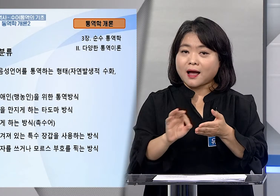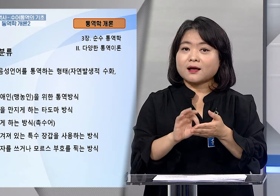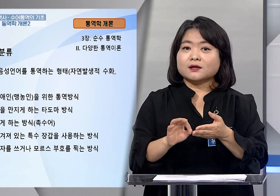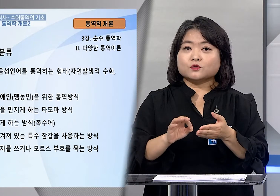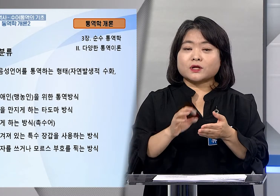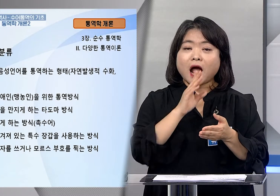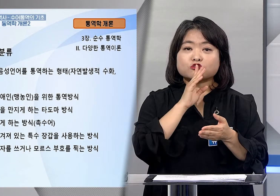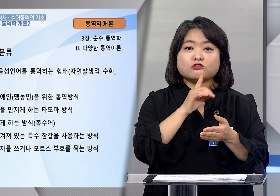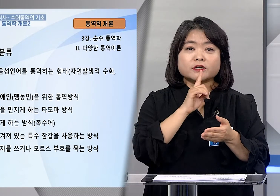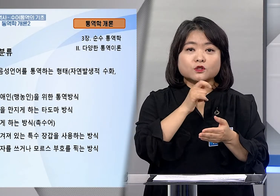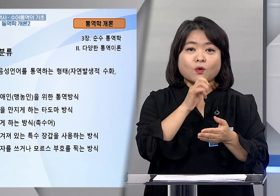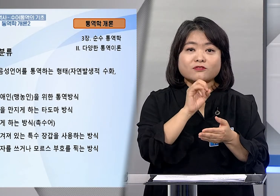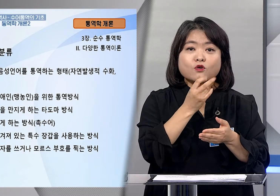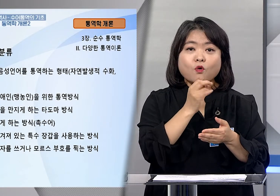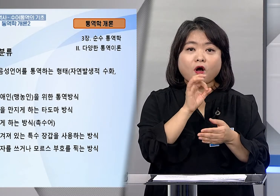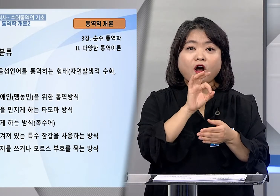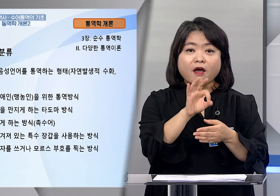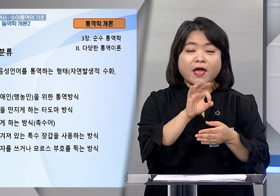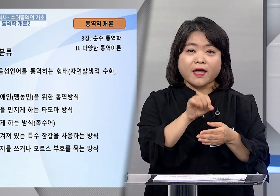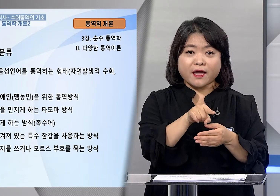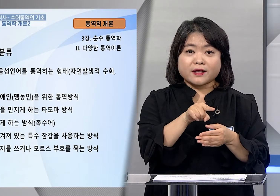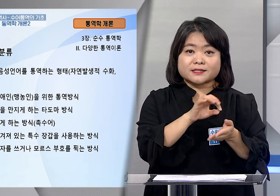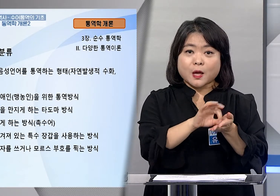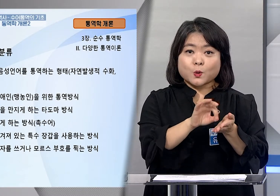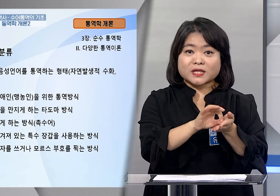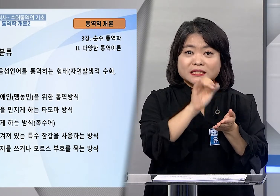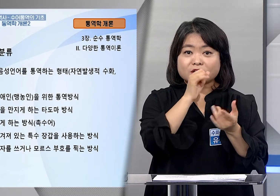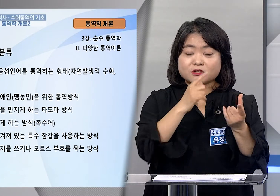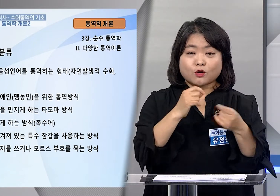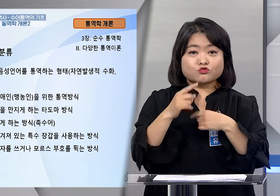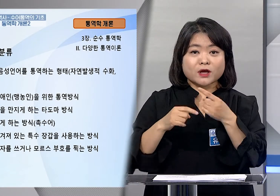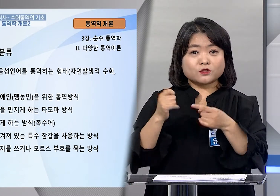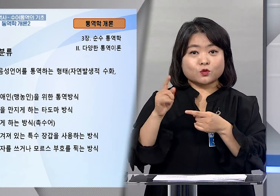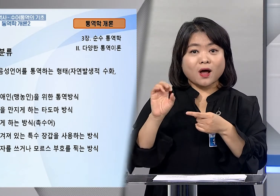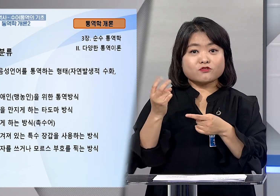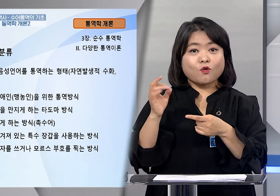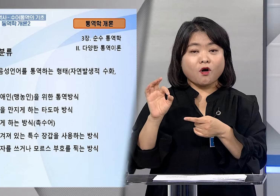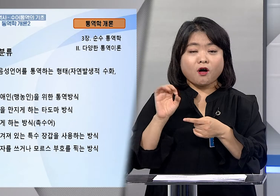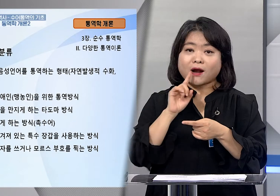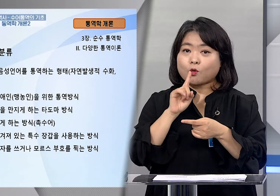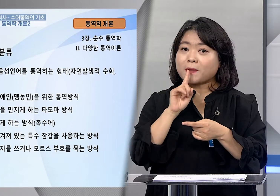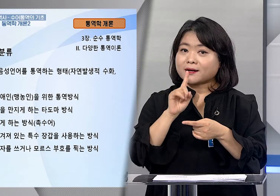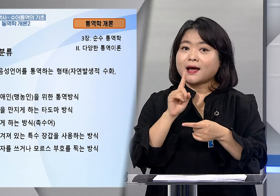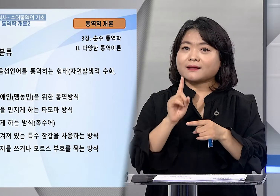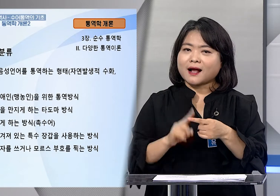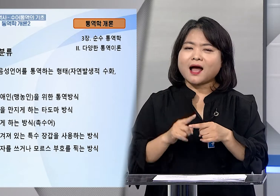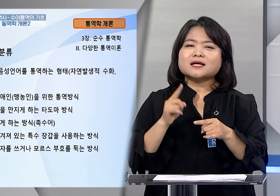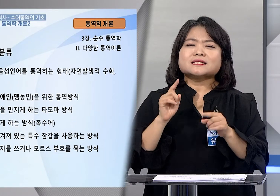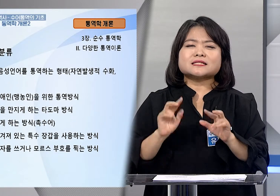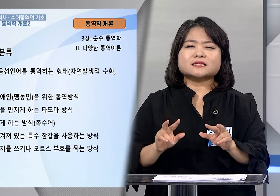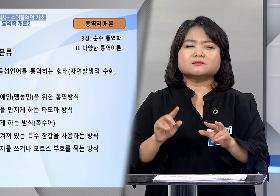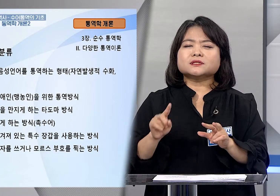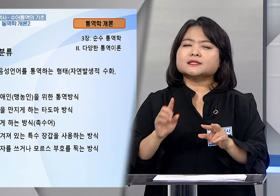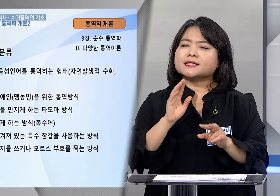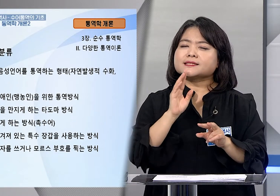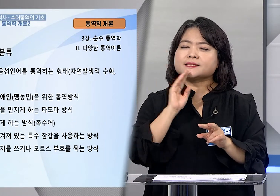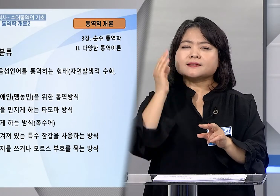우리 한국어에서도 관용어에 사용이 있는 것처럼 수화에서도 관용어라고 말을 하다가 지금은 이게 진짜